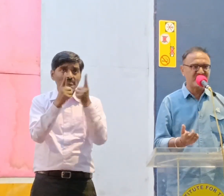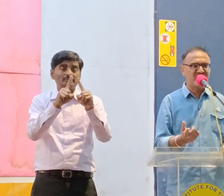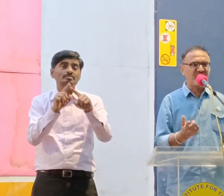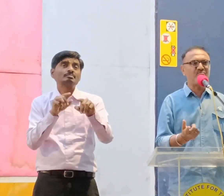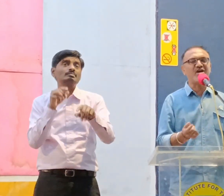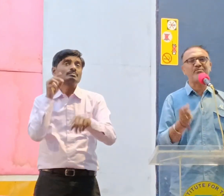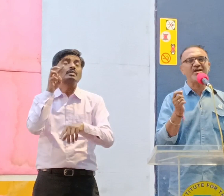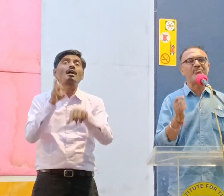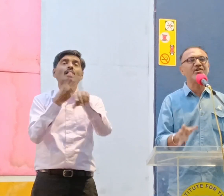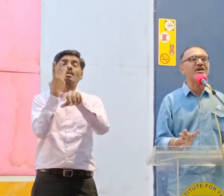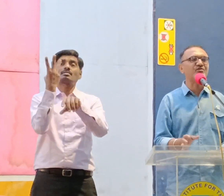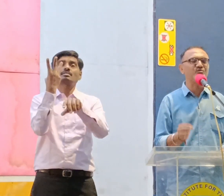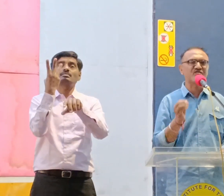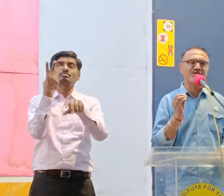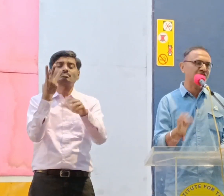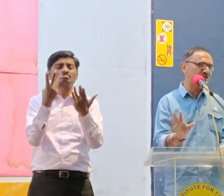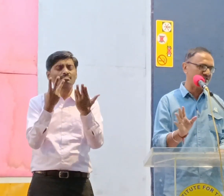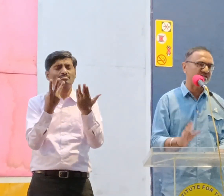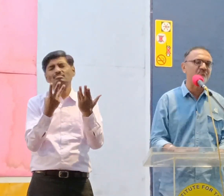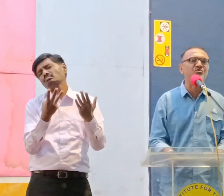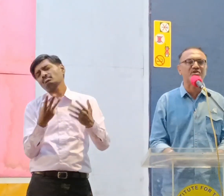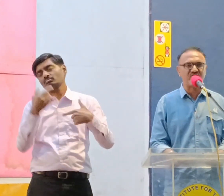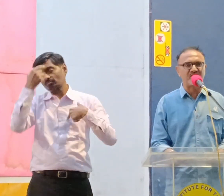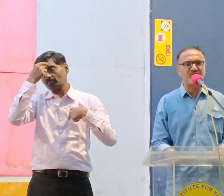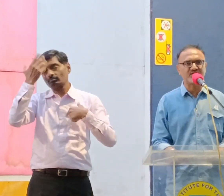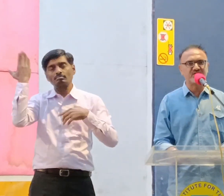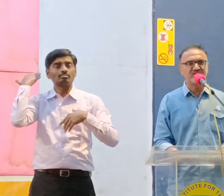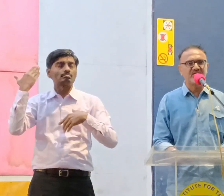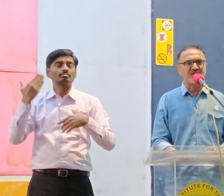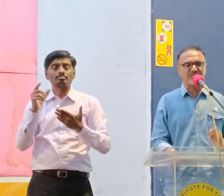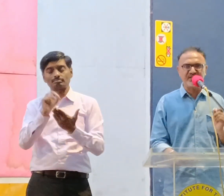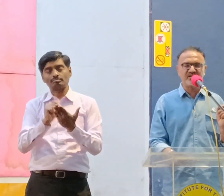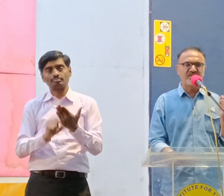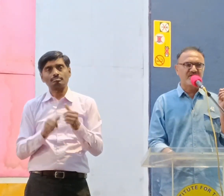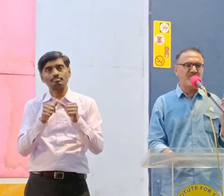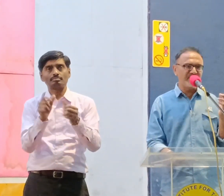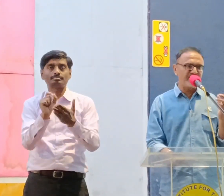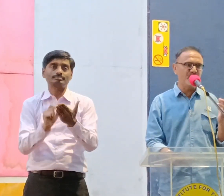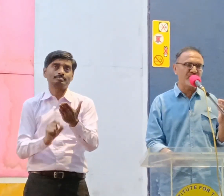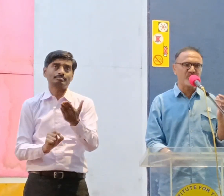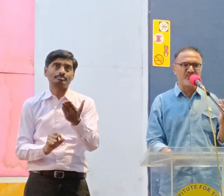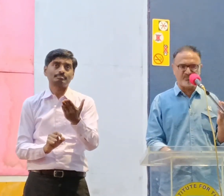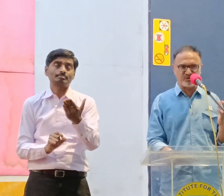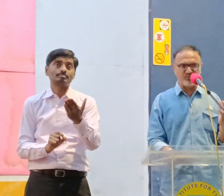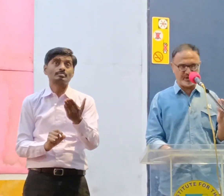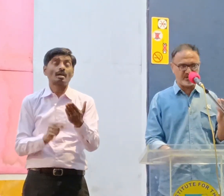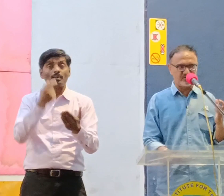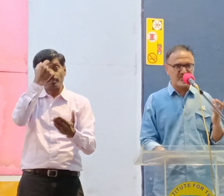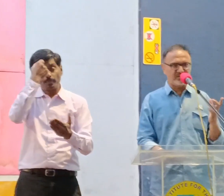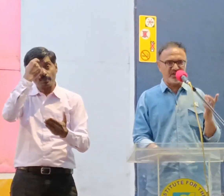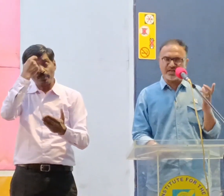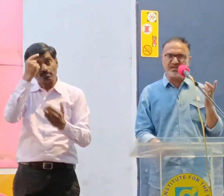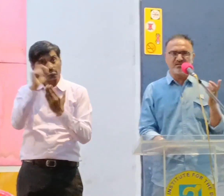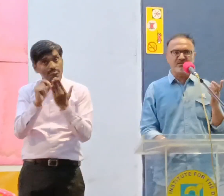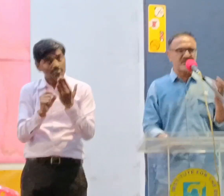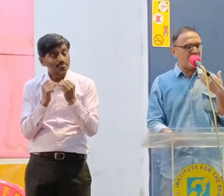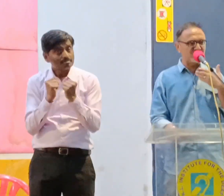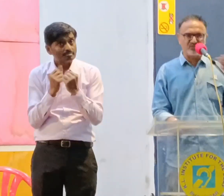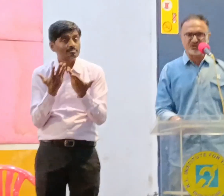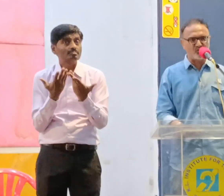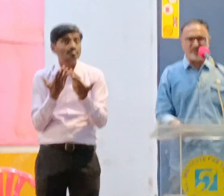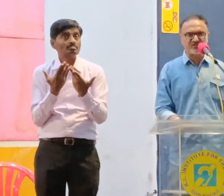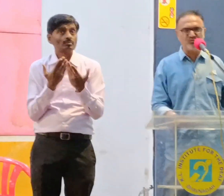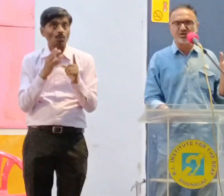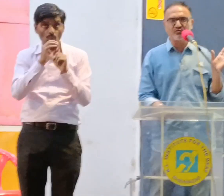છે એમાં આપણે આ પડકારનો સરસ રીતે સામનો કરવાનો છે. આપણે ગમે એવડું અઘરું પેપર હોય, એ કંઈ